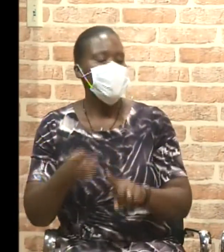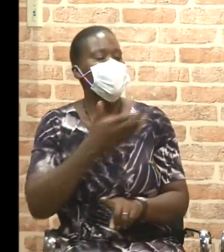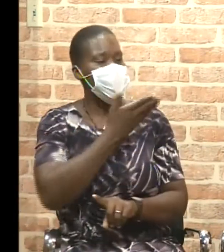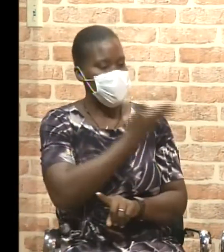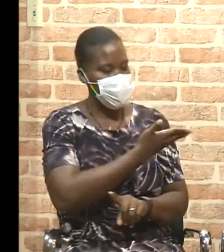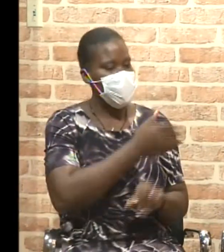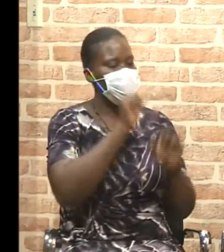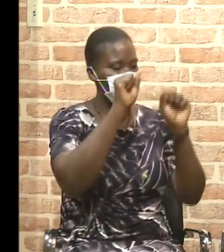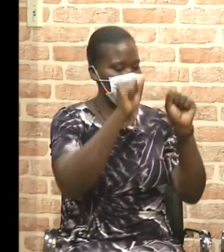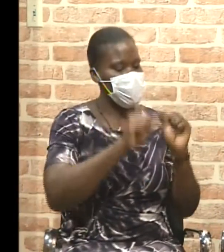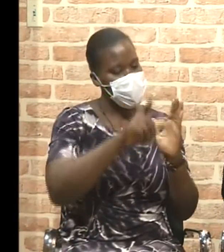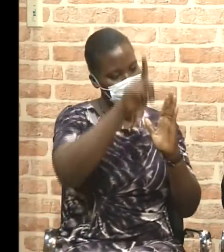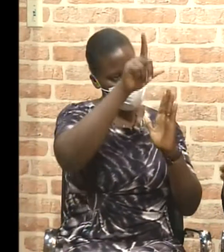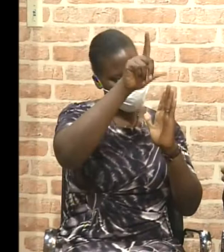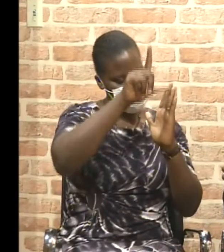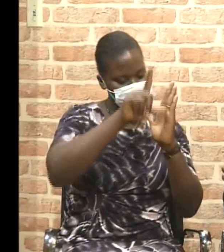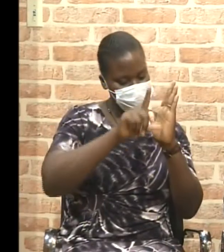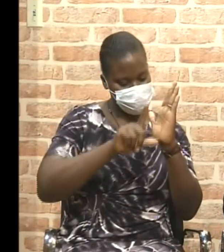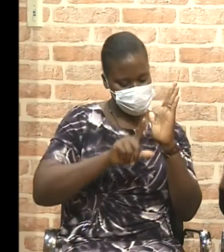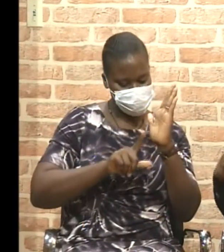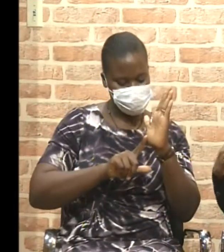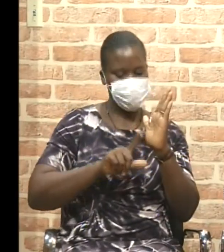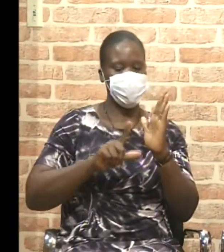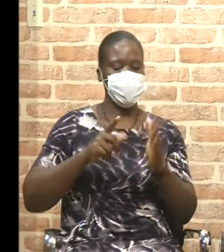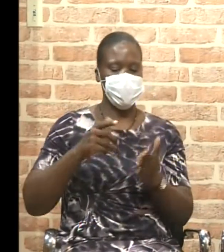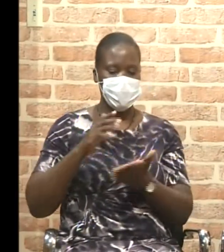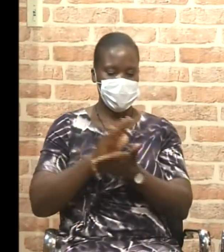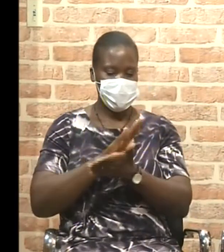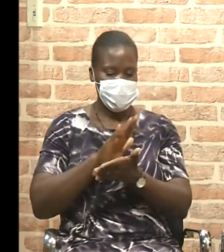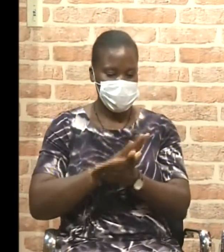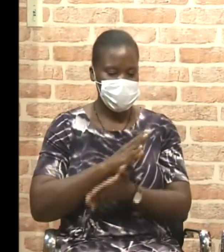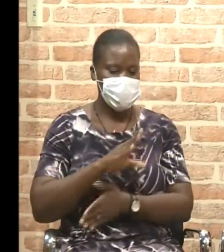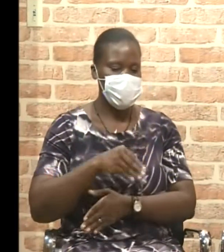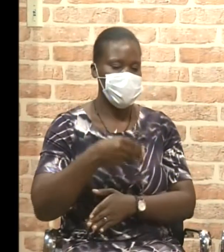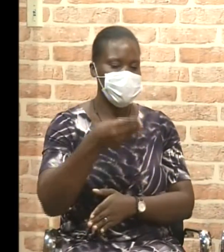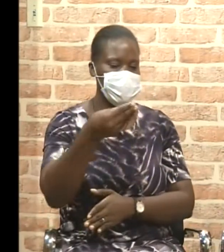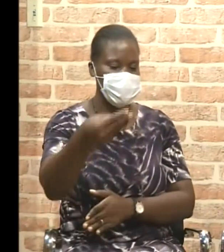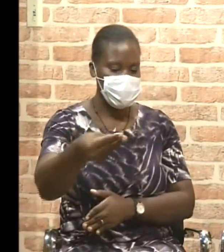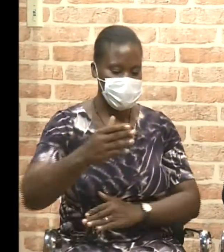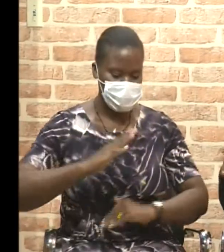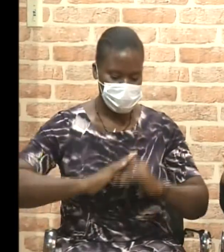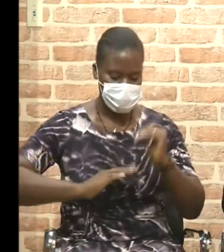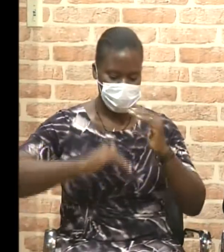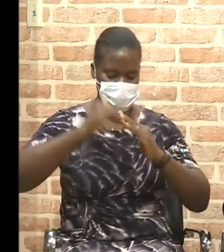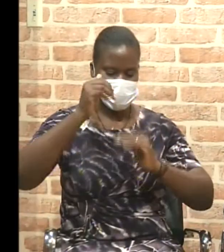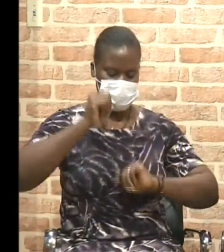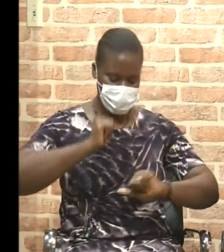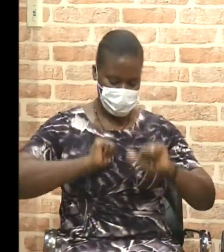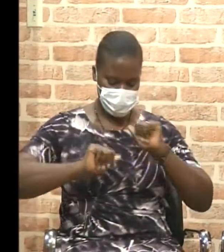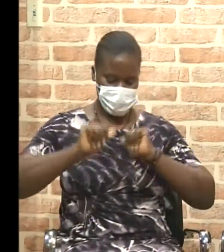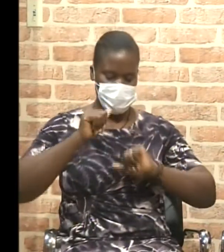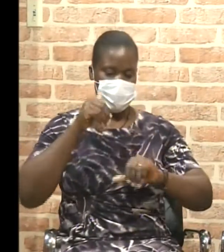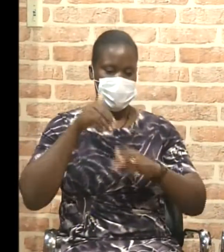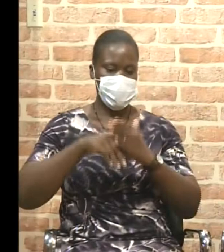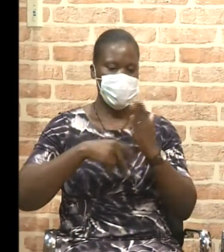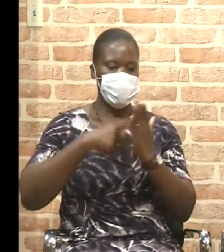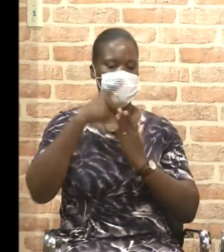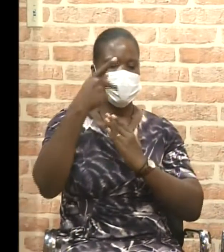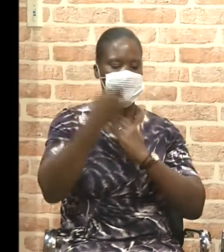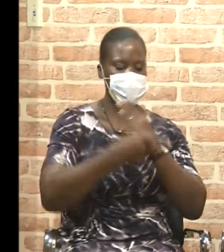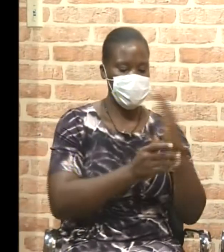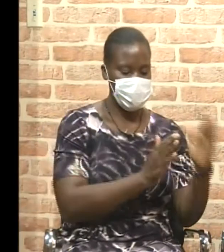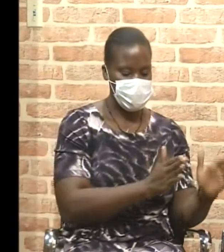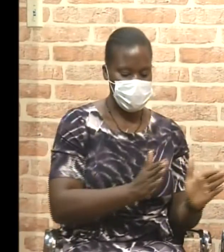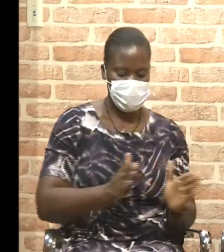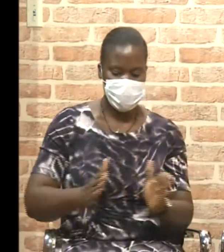d'institutions de l'État que je remets diagnostic là pour rendre le bâtiment accessible et le ça même en dans le budget pour être capable d'aménager. Parce